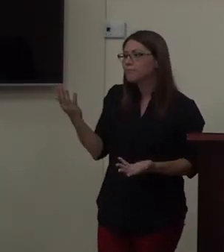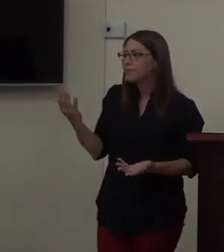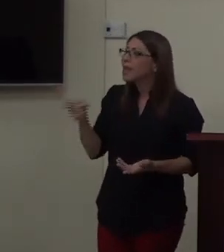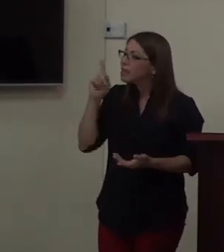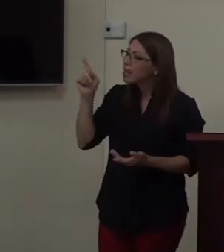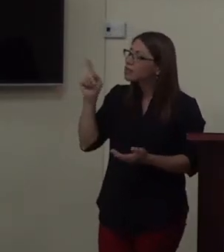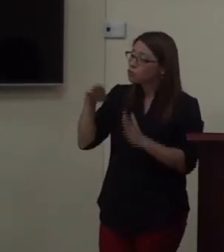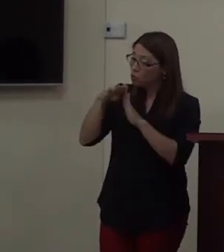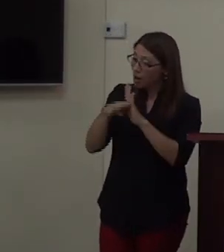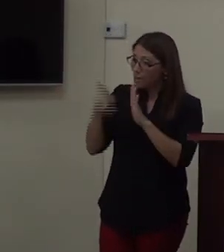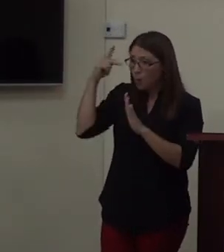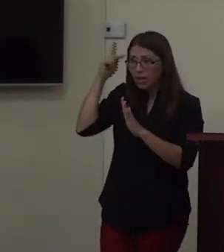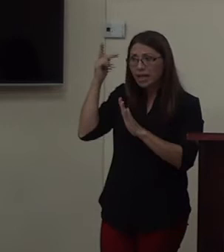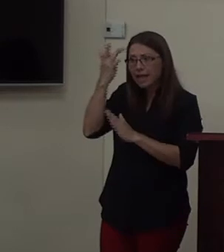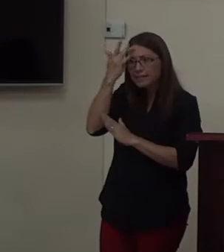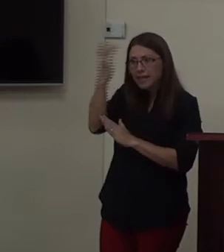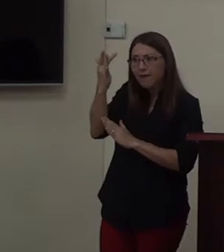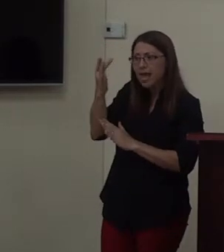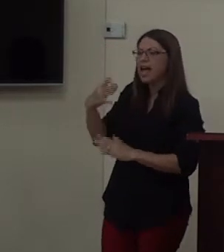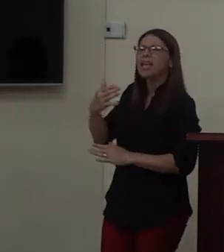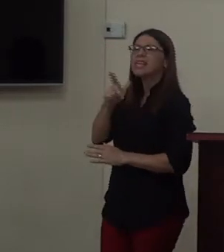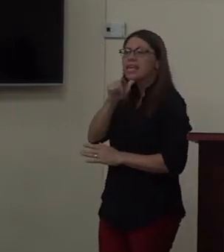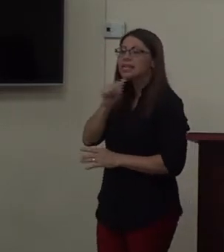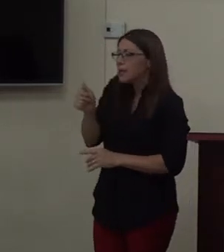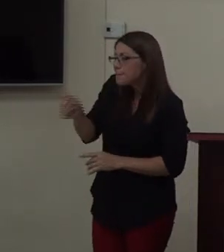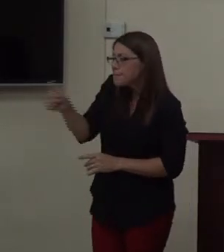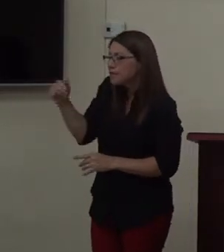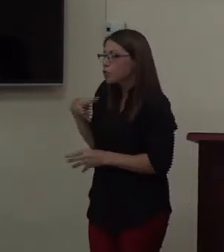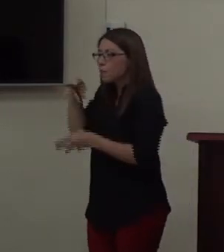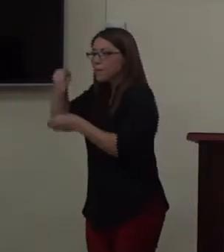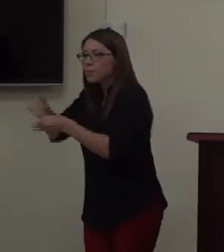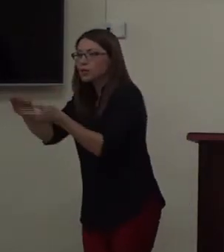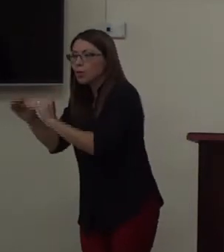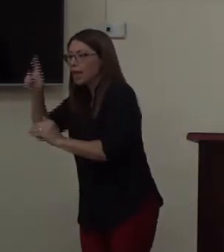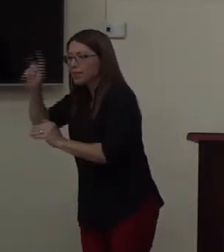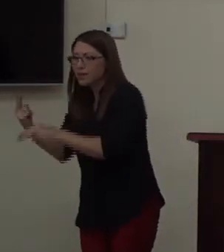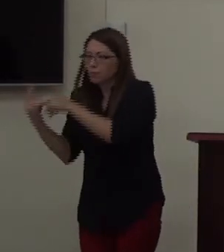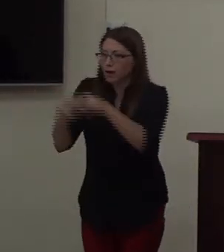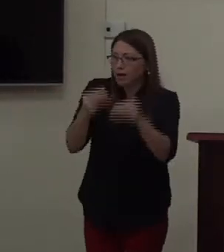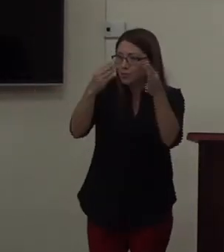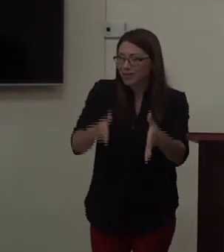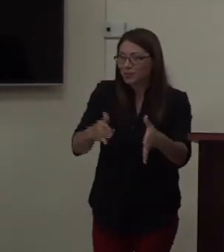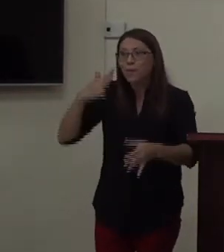muy, muy sabia, que sean los mismos miembros de la comunidad los que nombren a los maestros, parecía una buena idea,